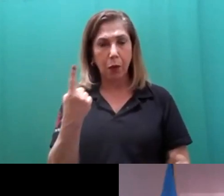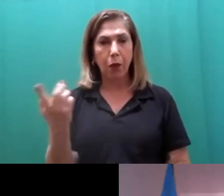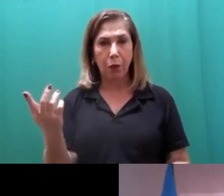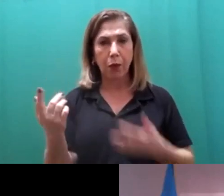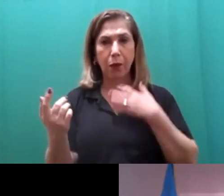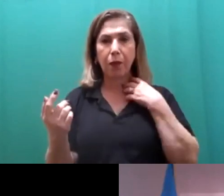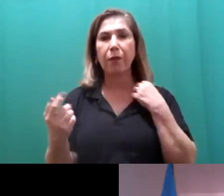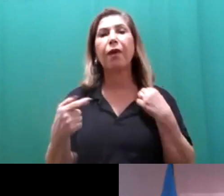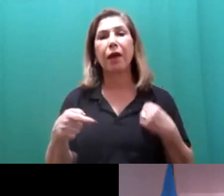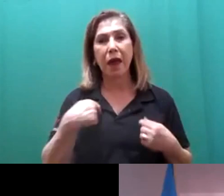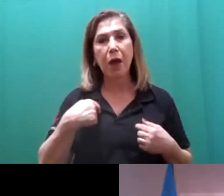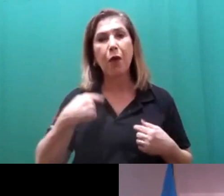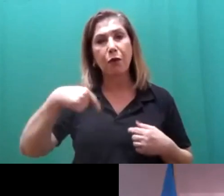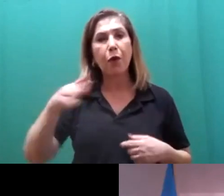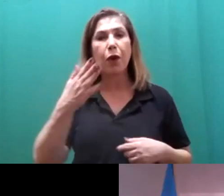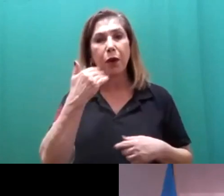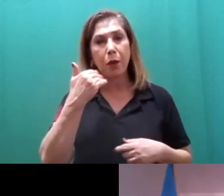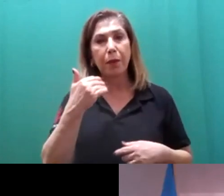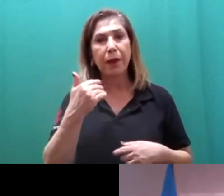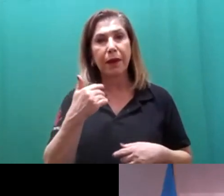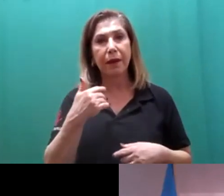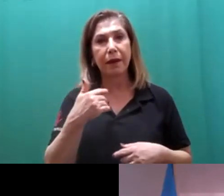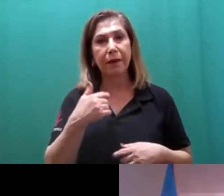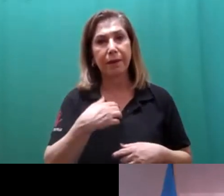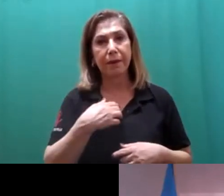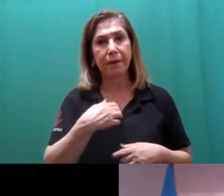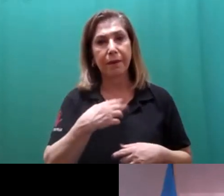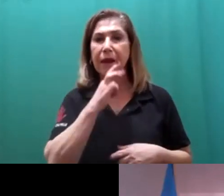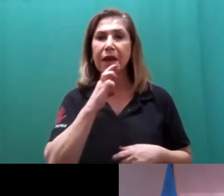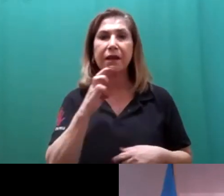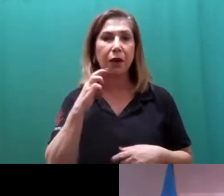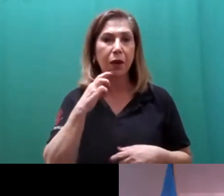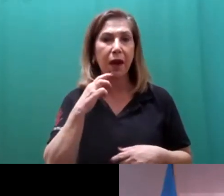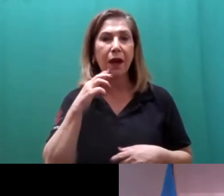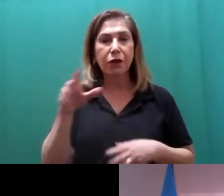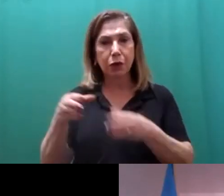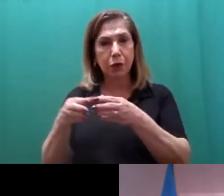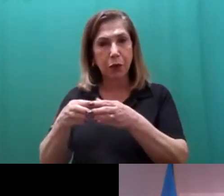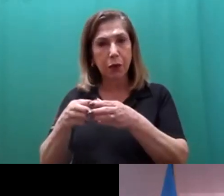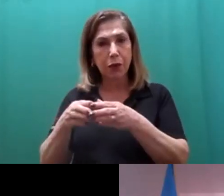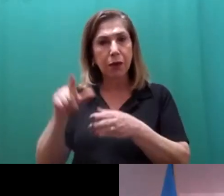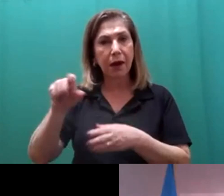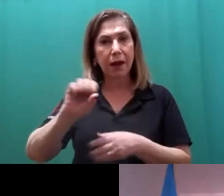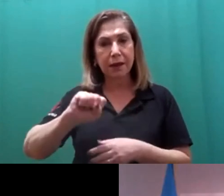yo estuve, yo comí en el restaurante comunitario de San Sebastián